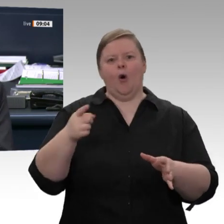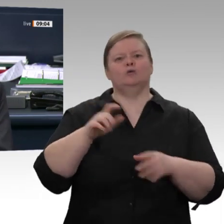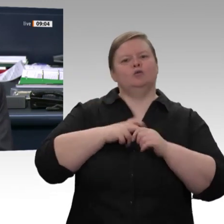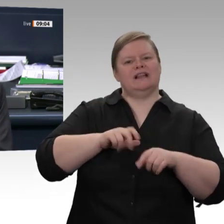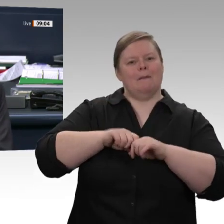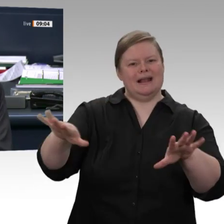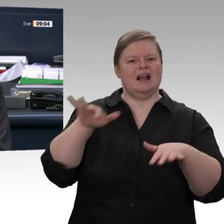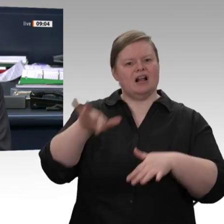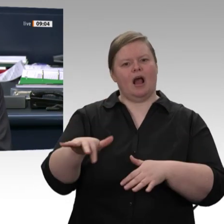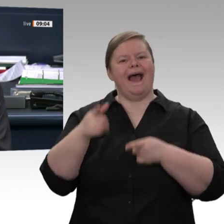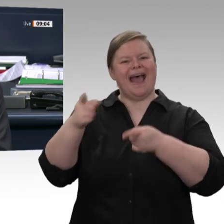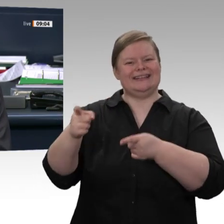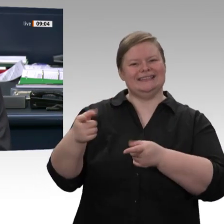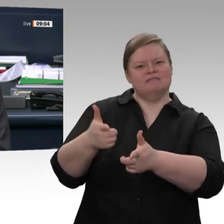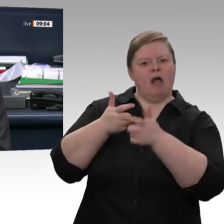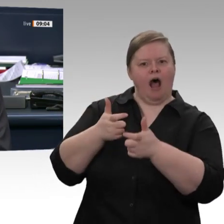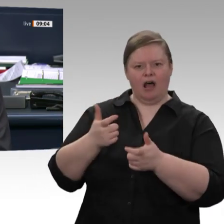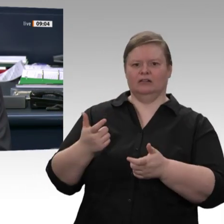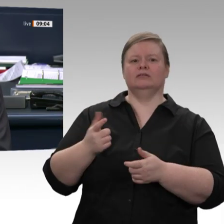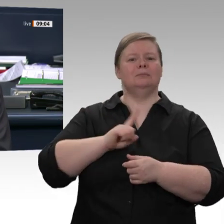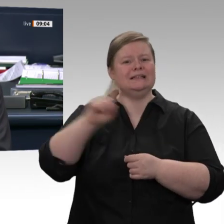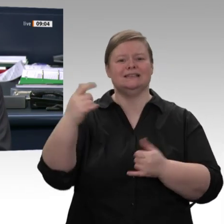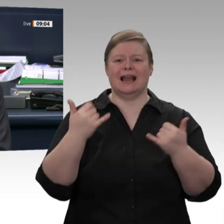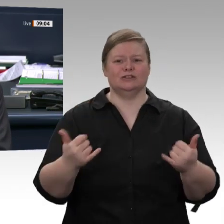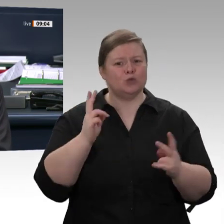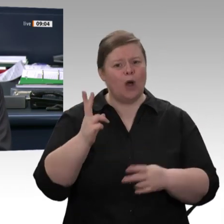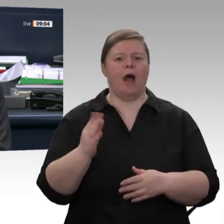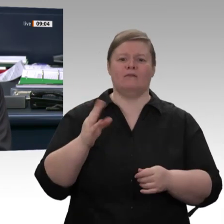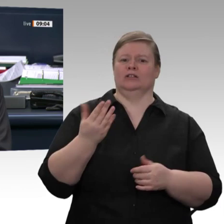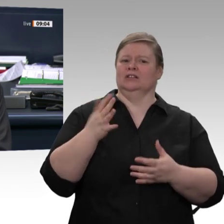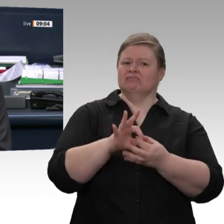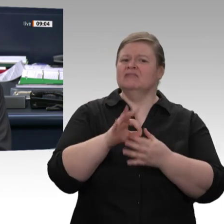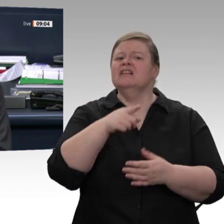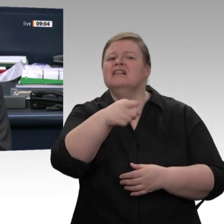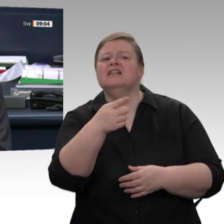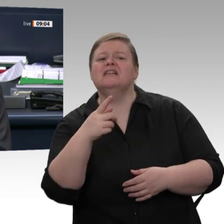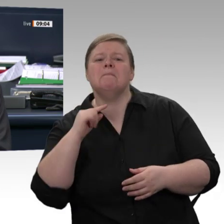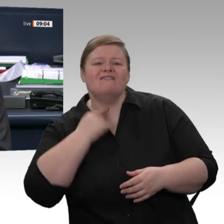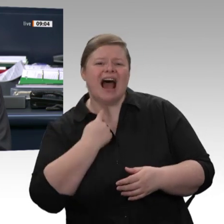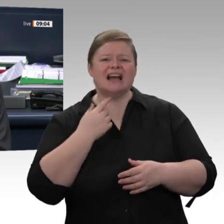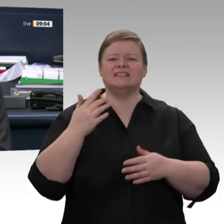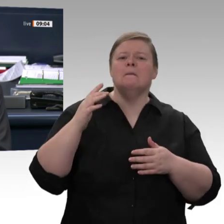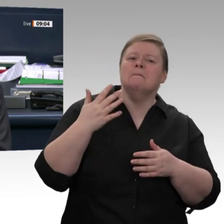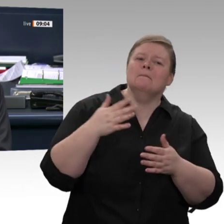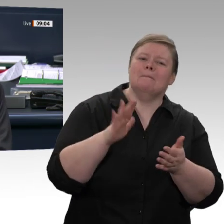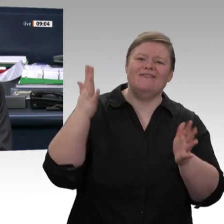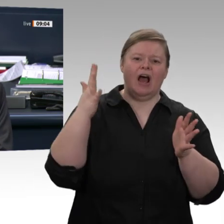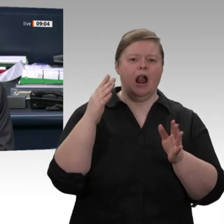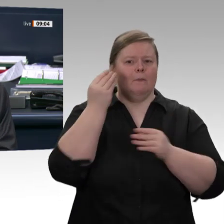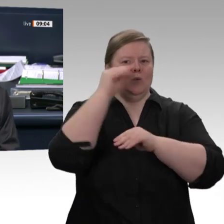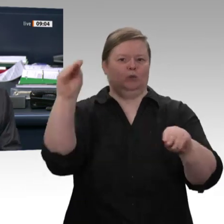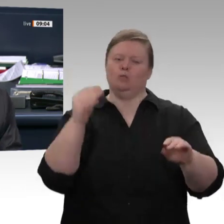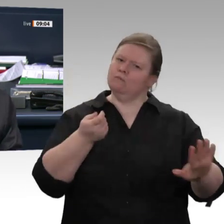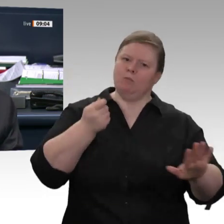zu distanzieren, sondern deren Urheber konsequent dort zu verorten, wo sie stehen,